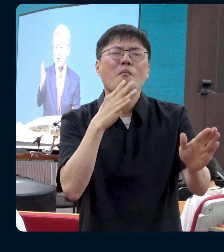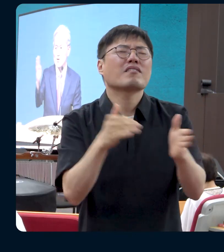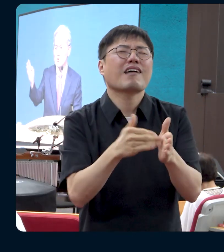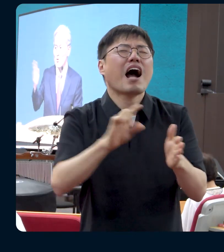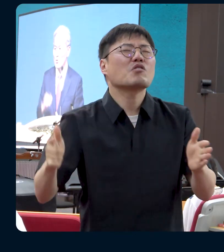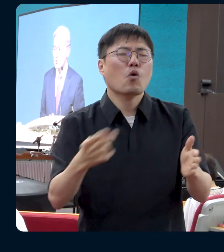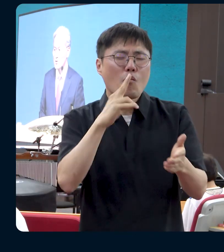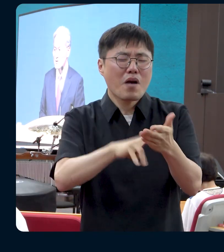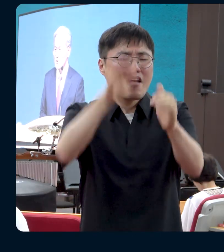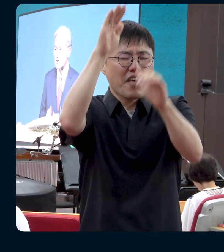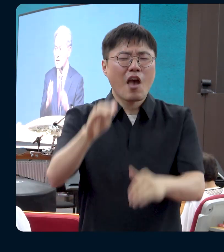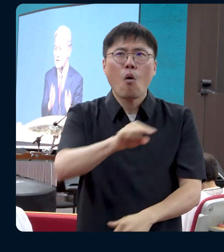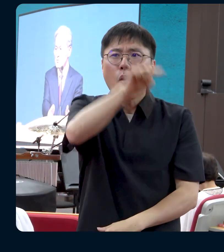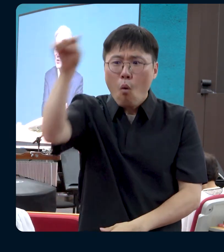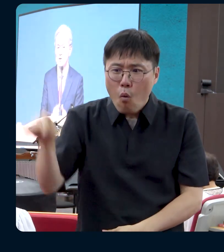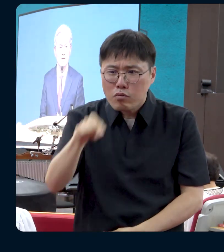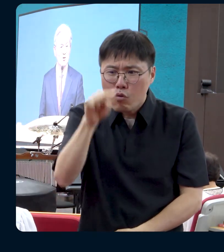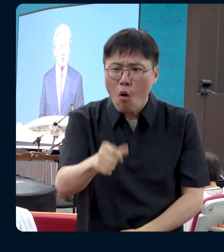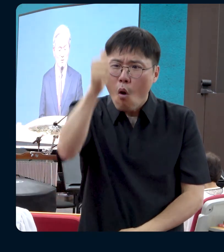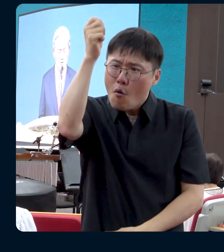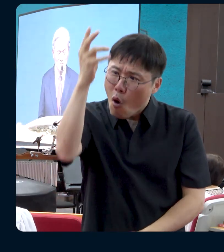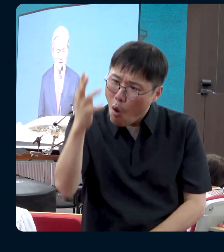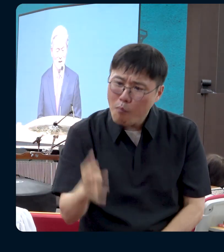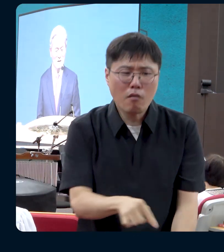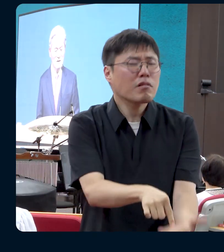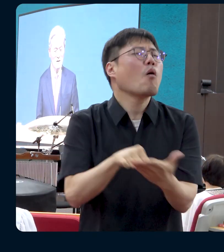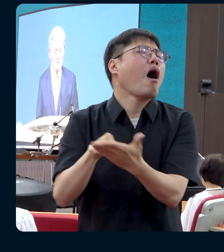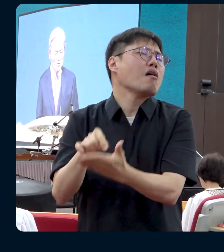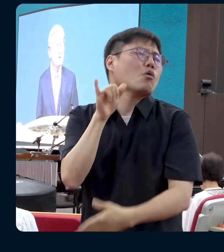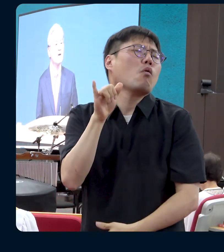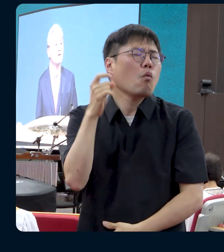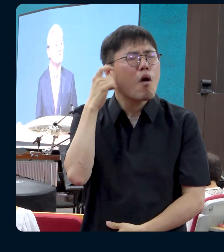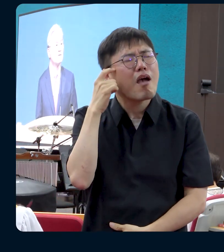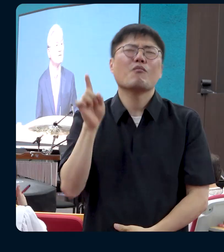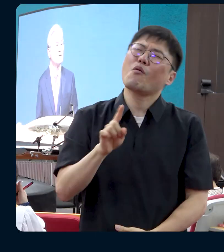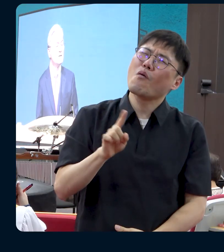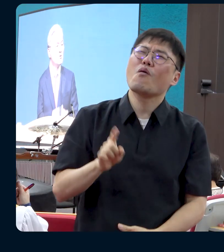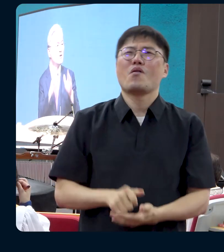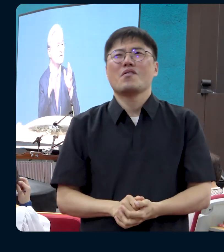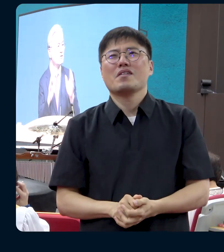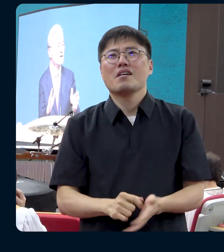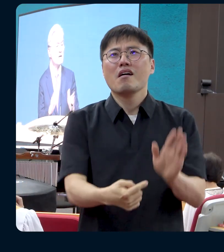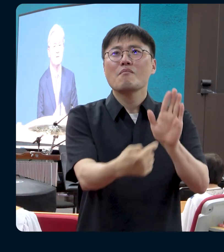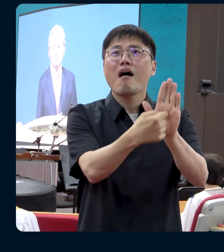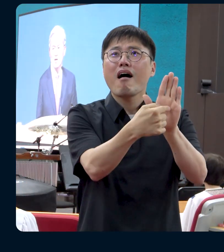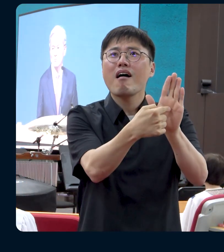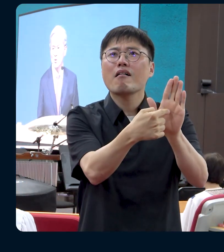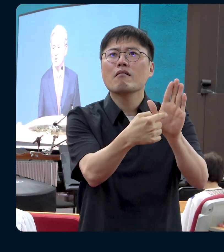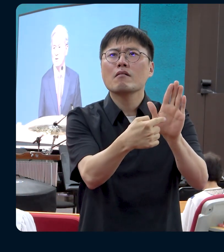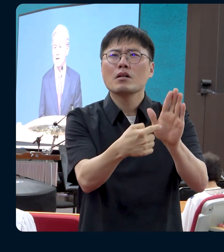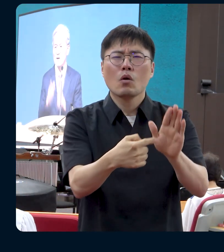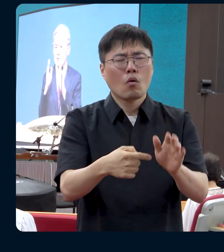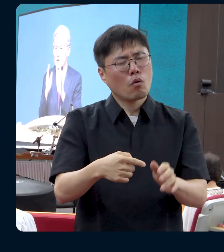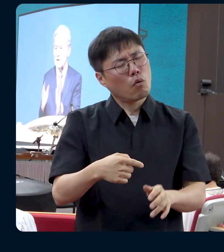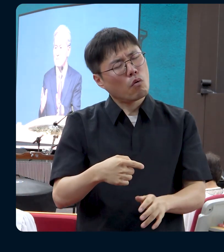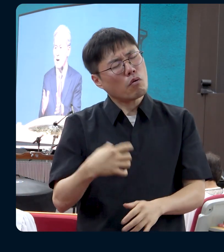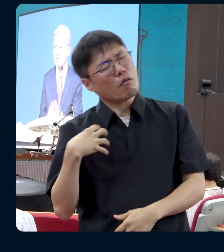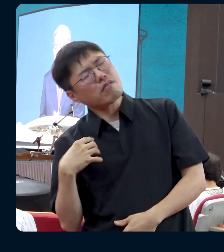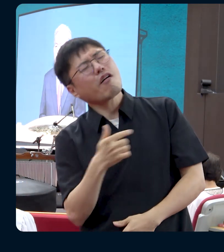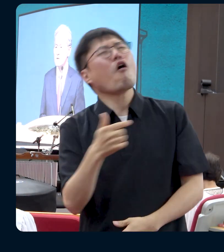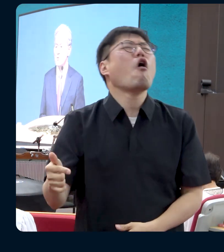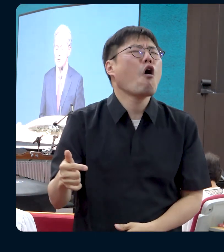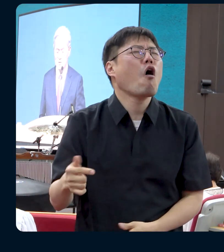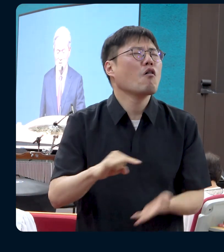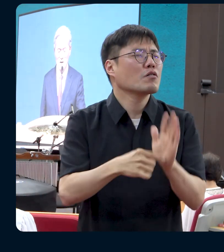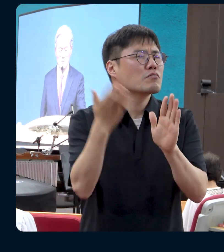아니라 서신서 곳곳에서 이 표현을 여러 번 씁니다. 왜 그럴까요? 이 표현이 이렇게 무리한 표현인데 왜